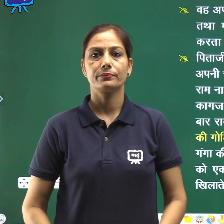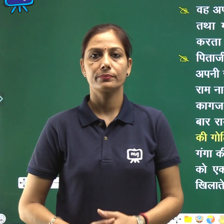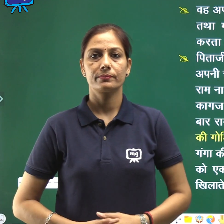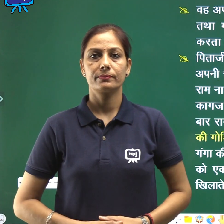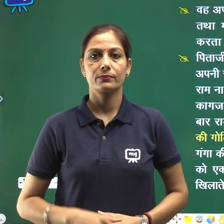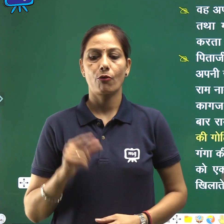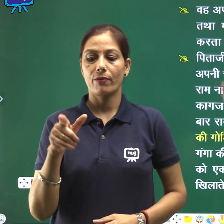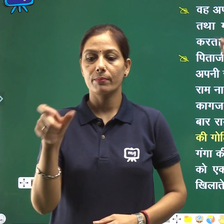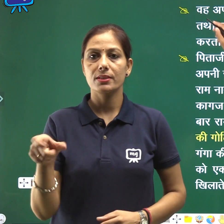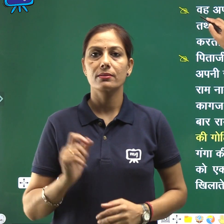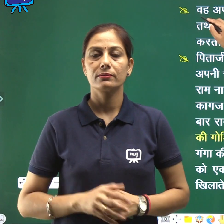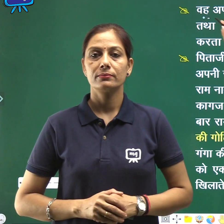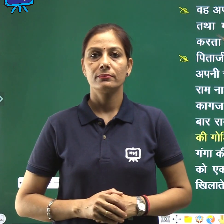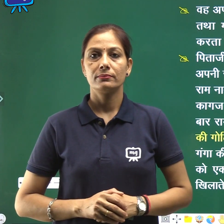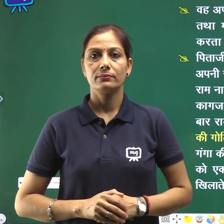वह